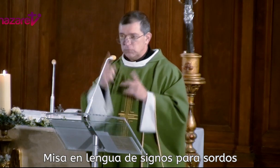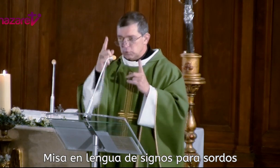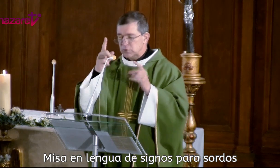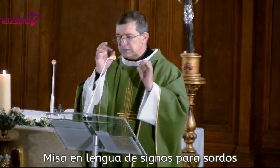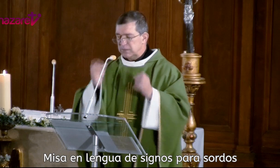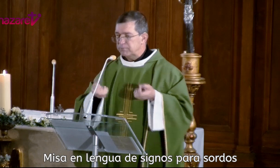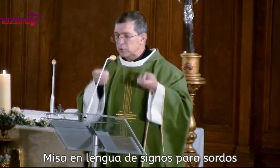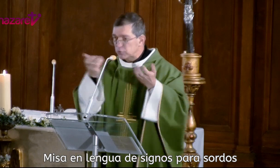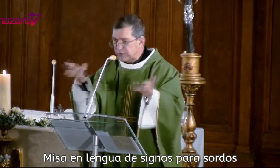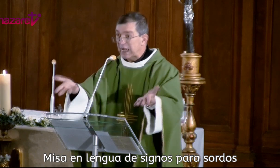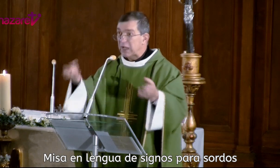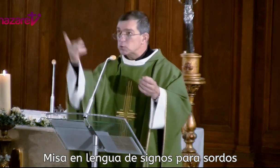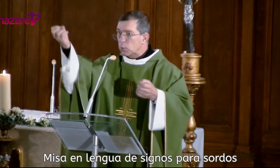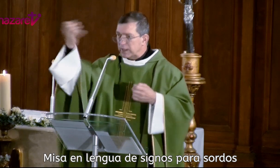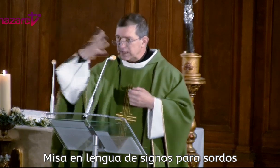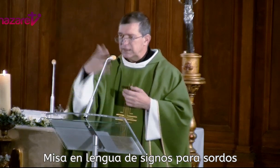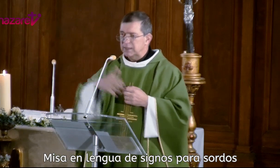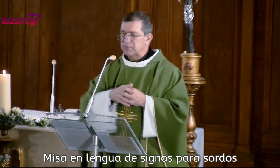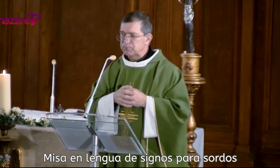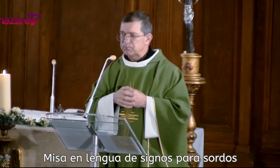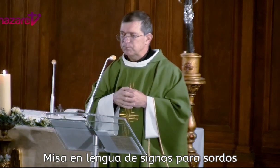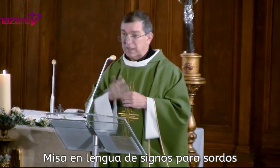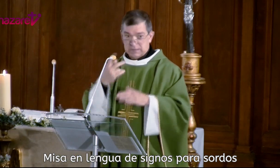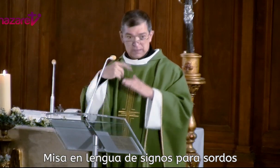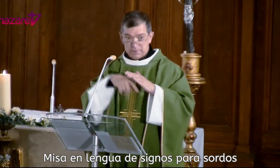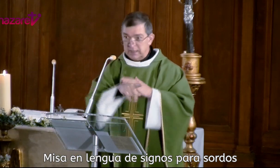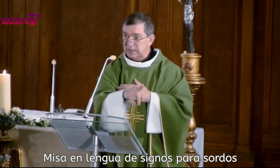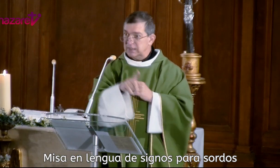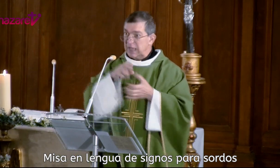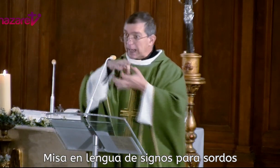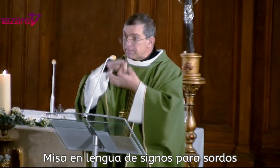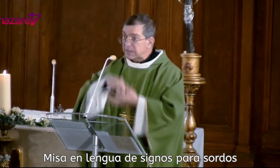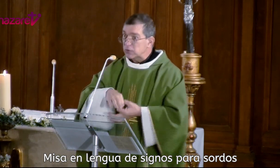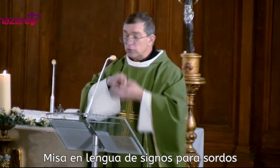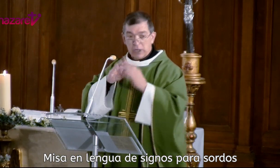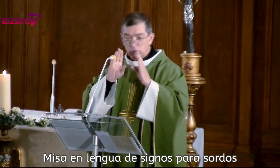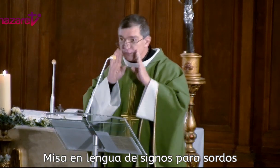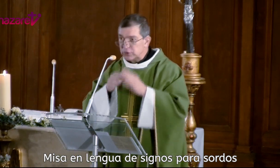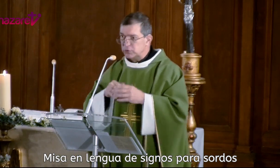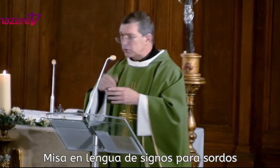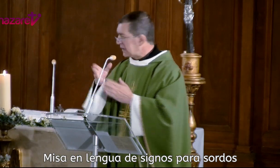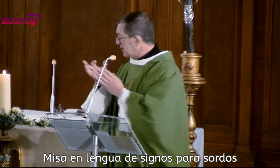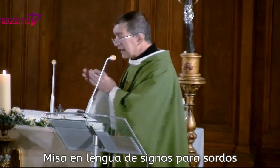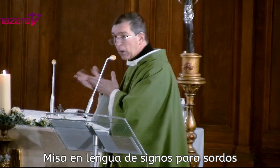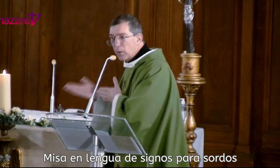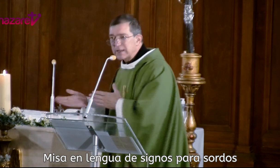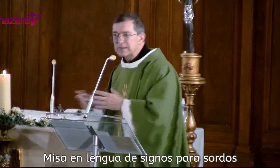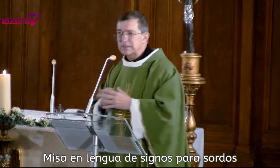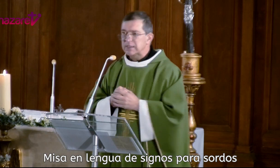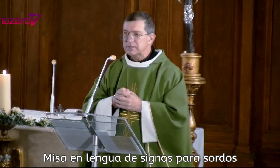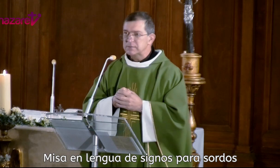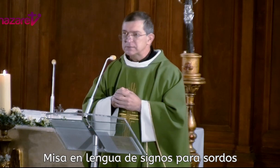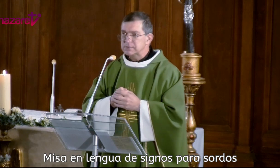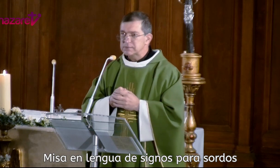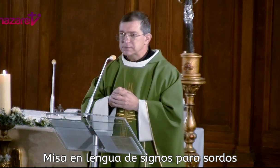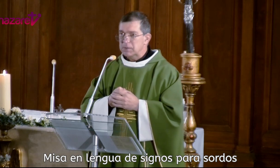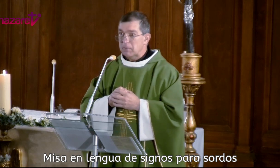Dios siempre nos da su gracia a través del sacramento, de la confesión, de la Eucaristía. ¿Para